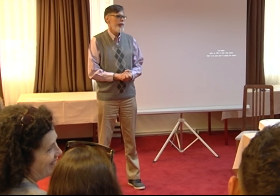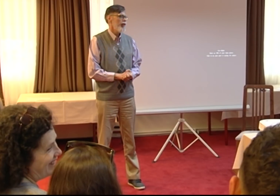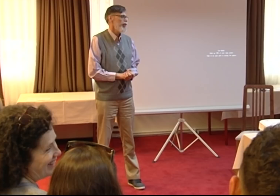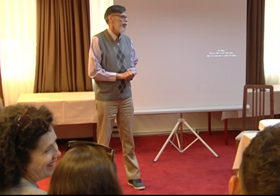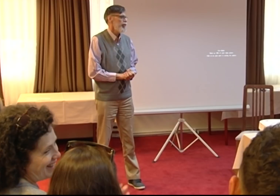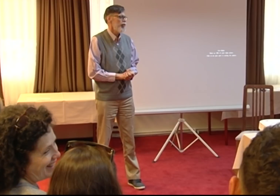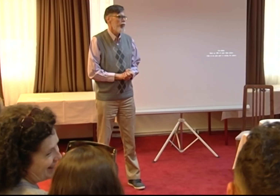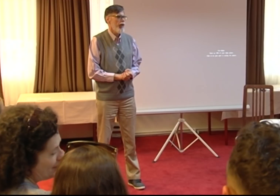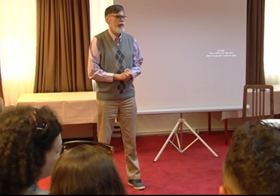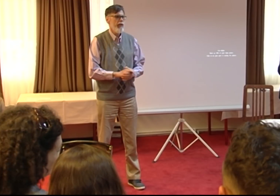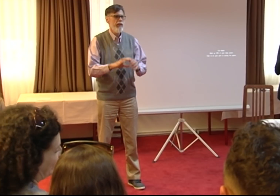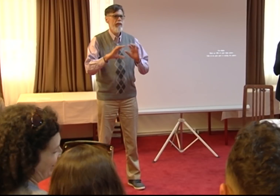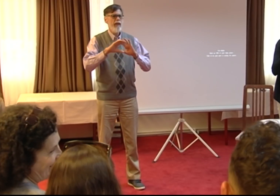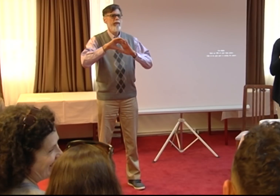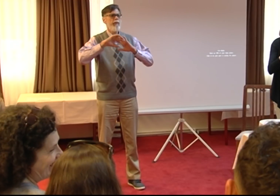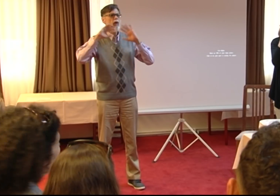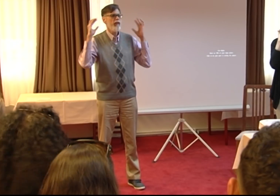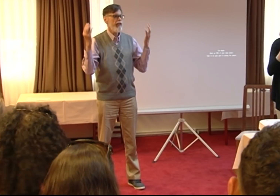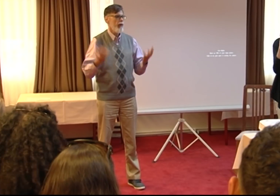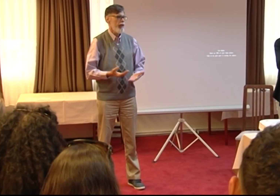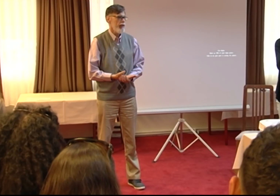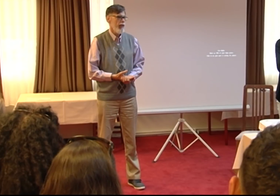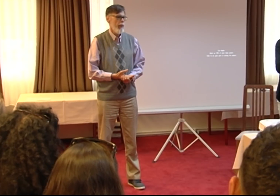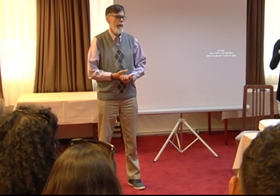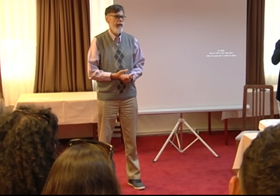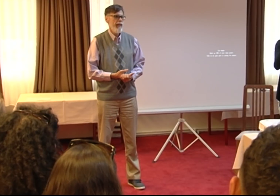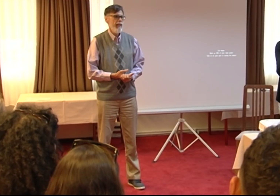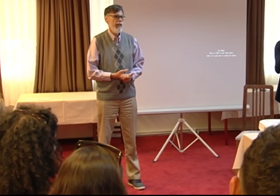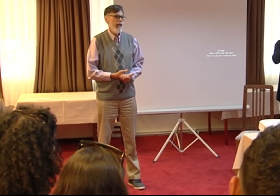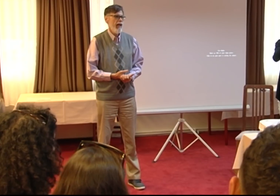I've been privileged to work with deaf people all around the world.